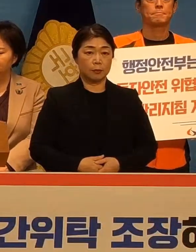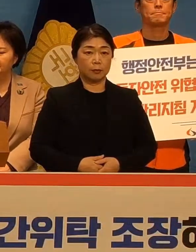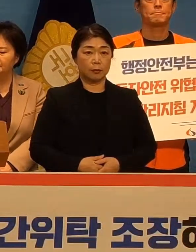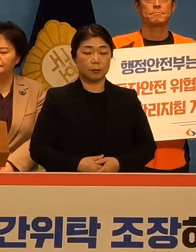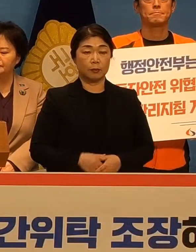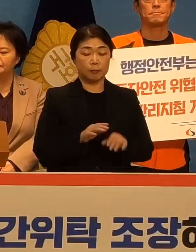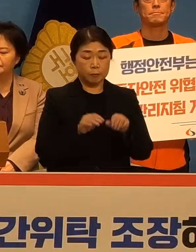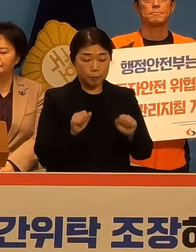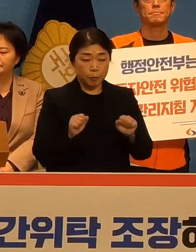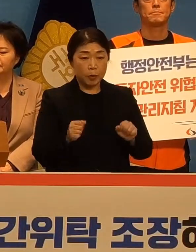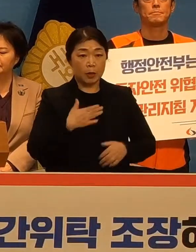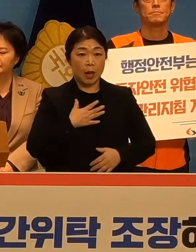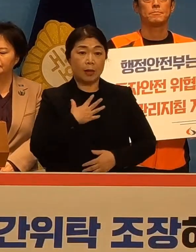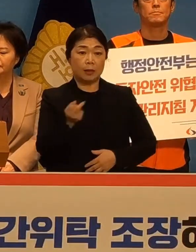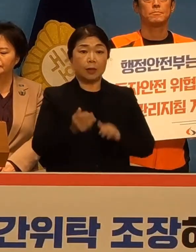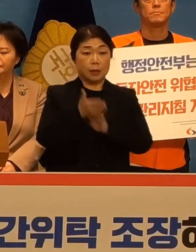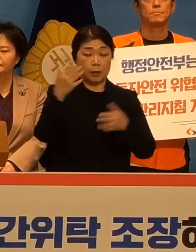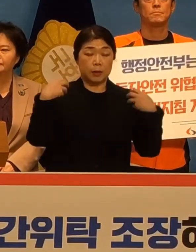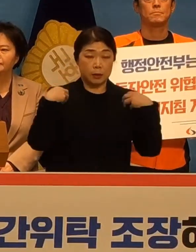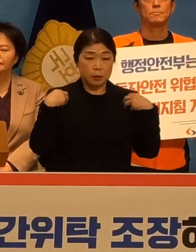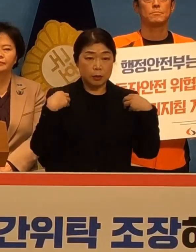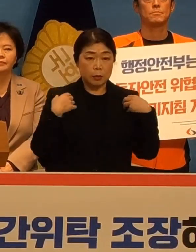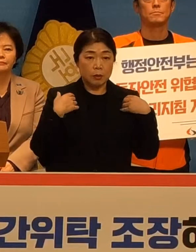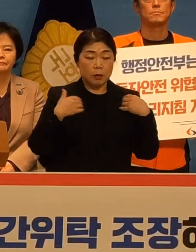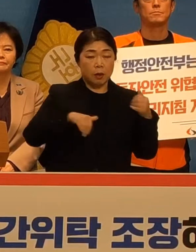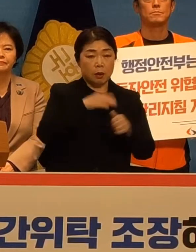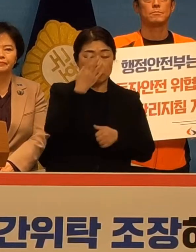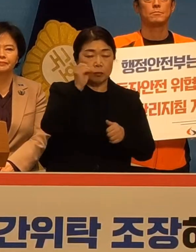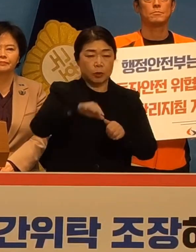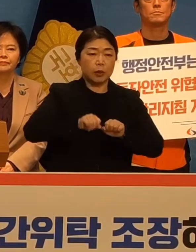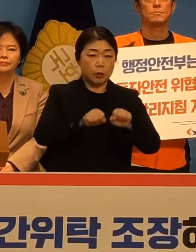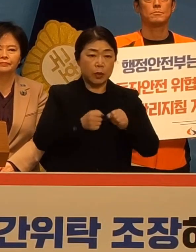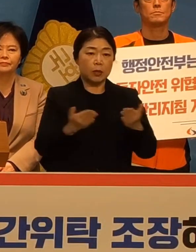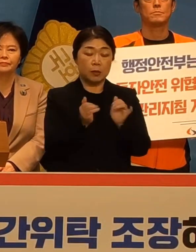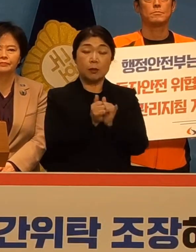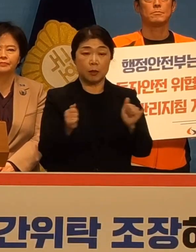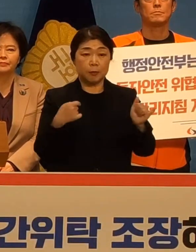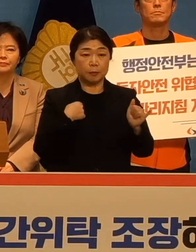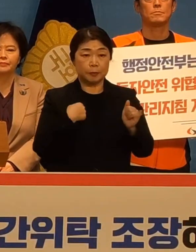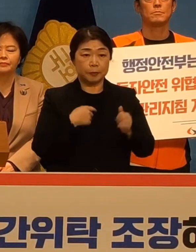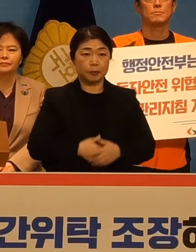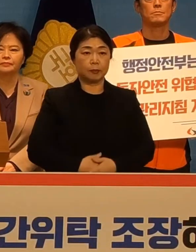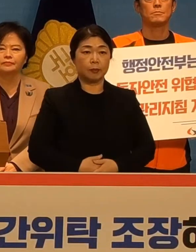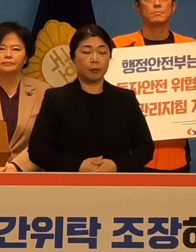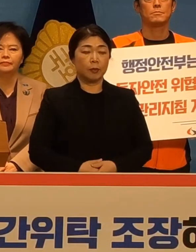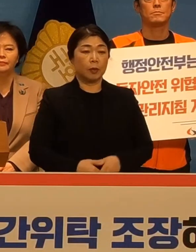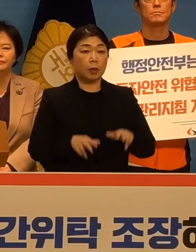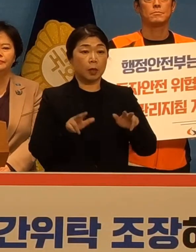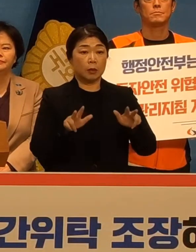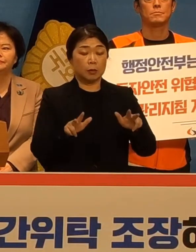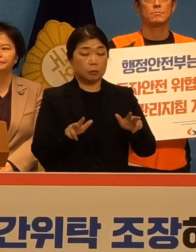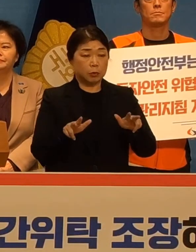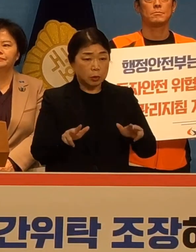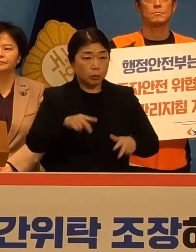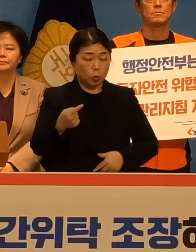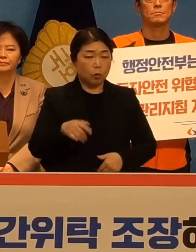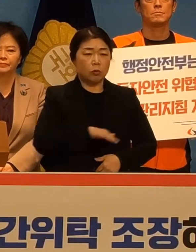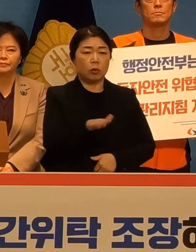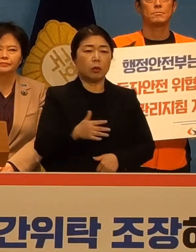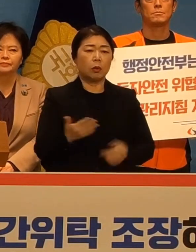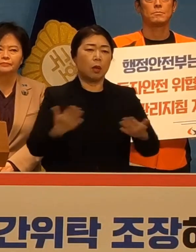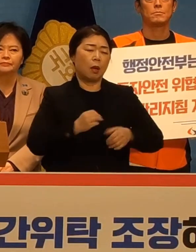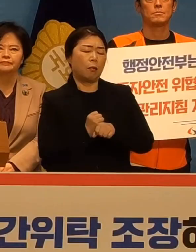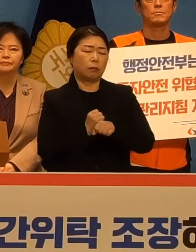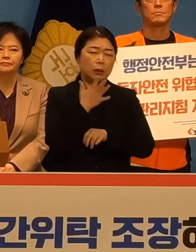네, 안녕하십니까. 저는 안산시 환경미화원으로 근무하고 있는 현장 노동자입니다. 지금 이 순간에도 우리는 과로와